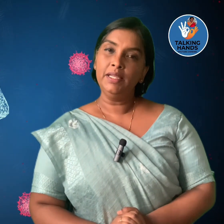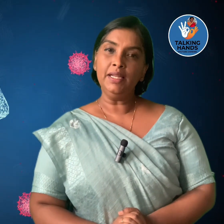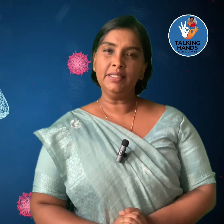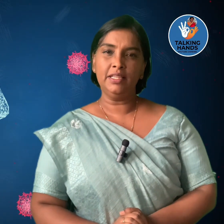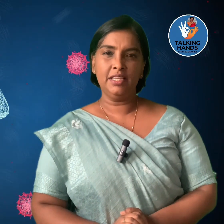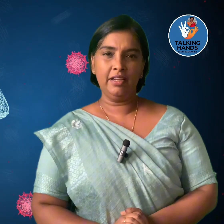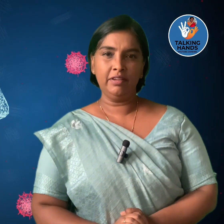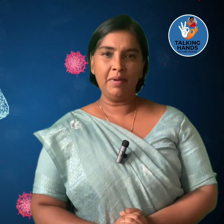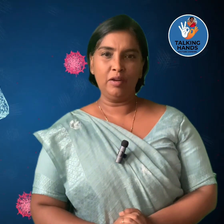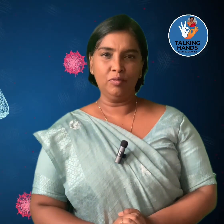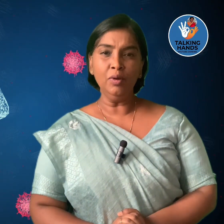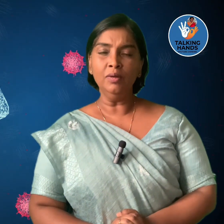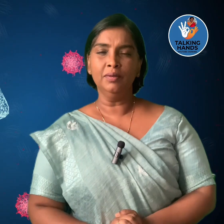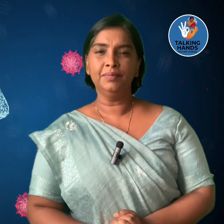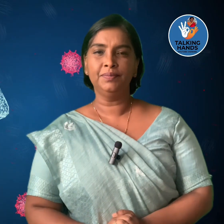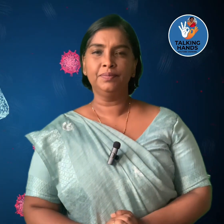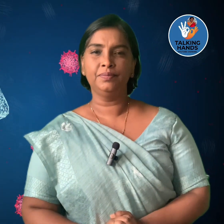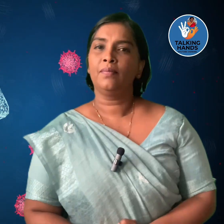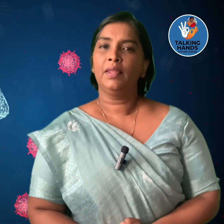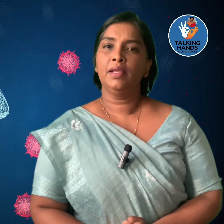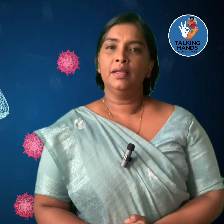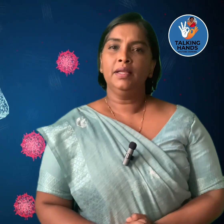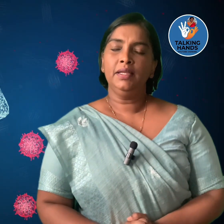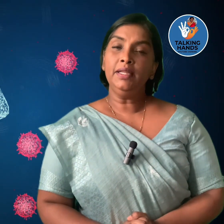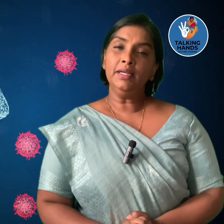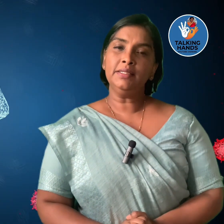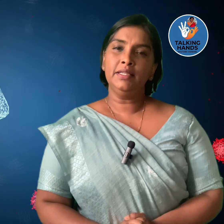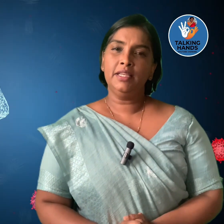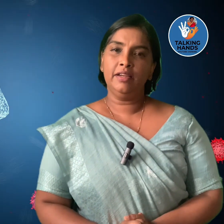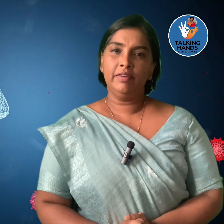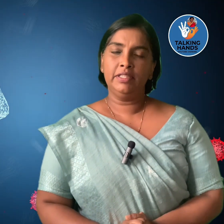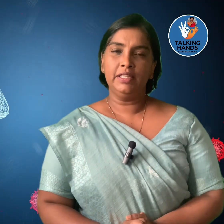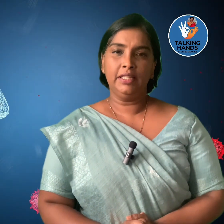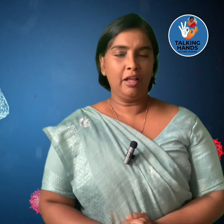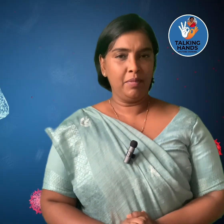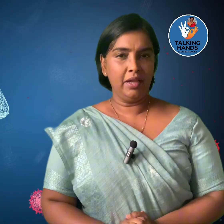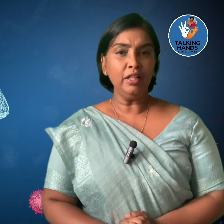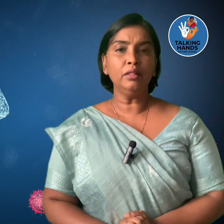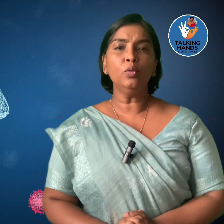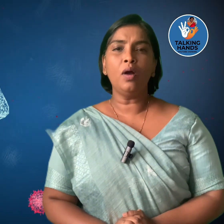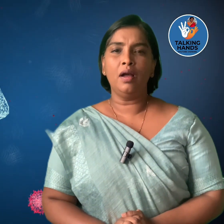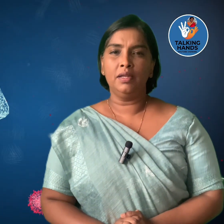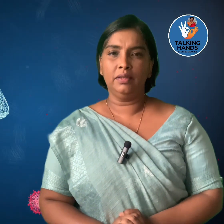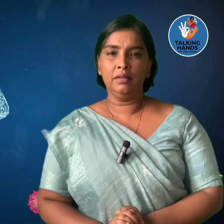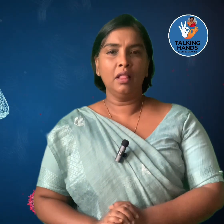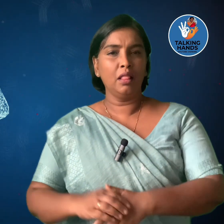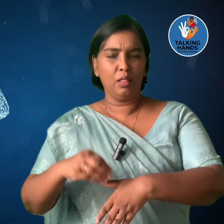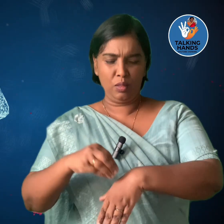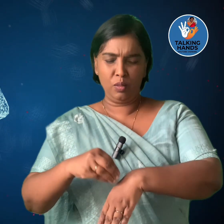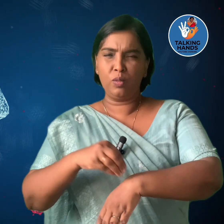ඊළඟ සංඥාව බලමු. ඊළඟ සංඥා වචනය තමයි තුවාල.